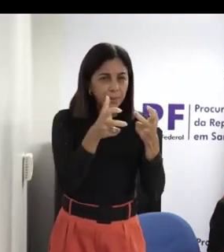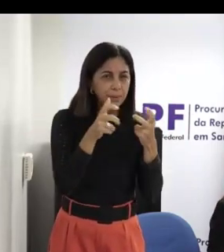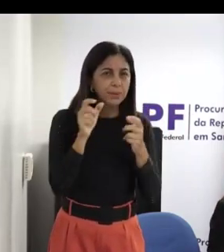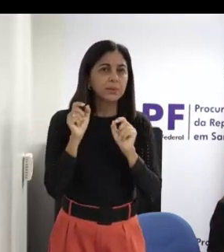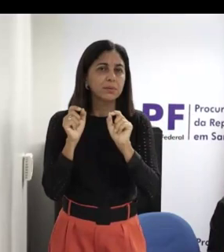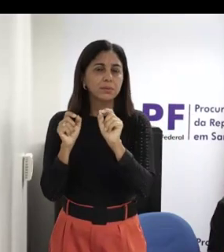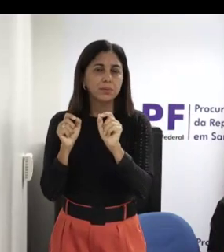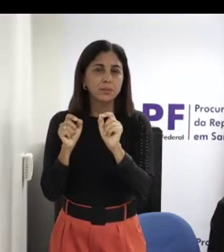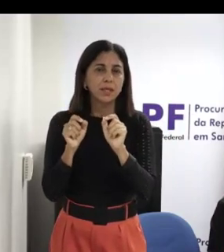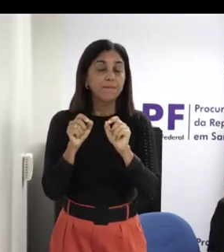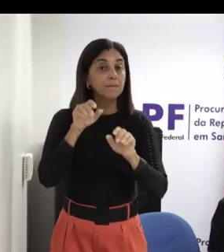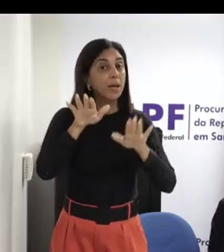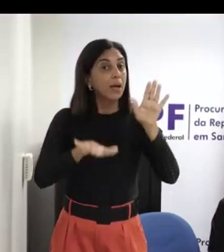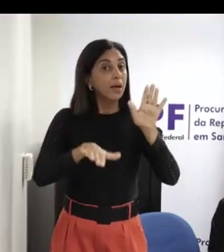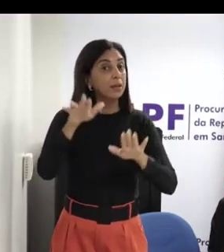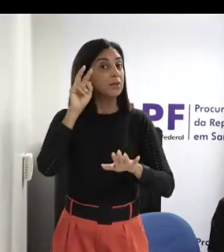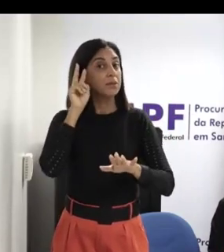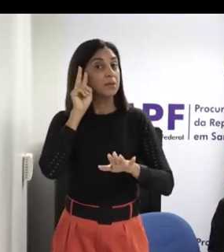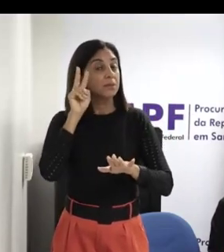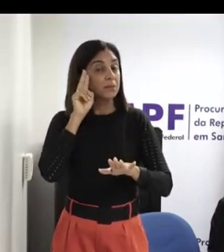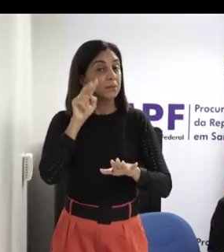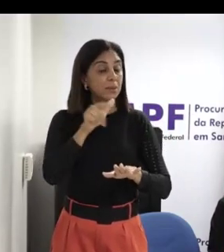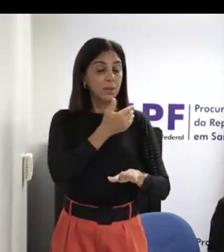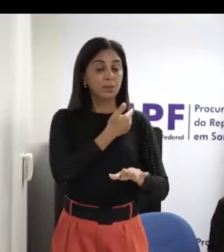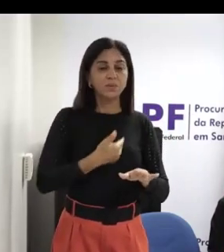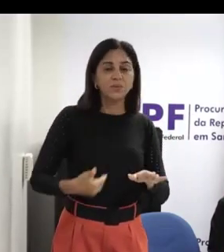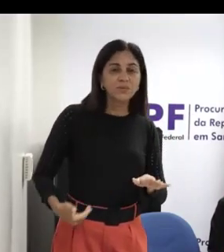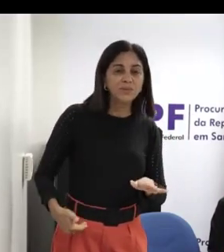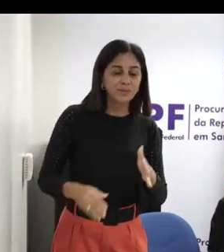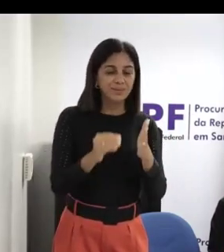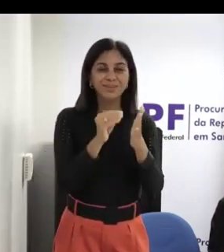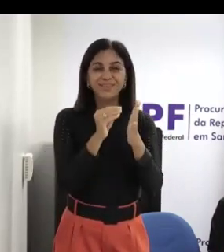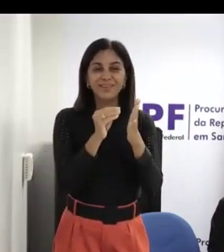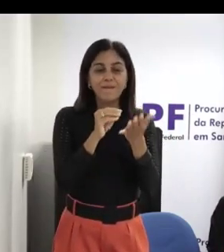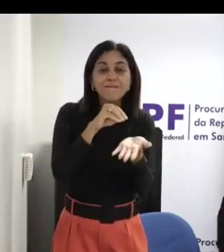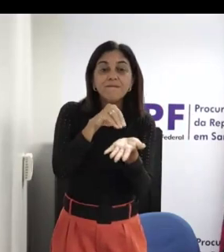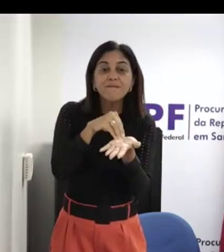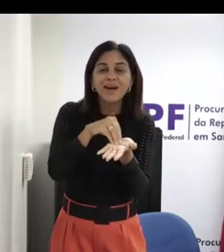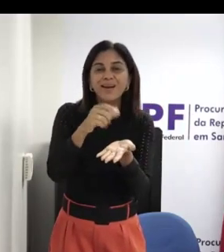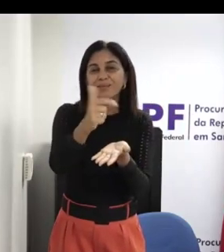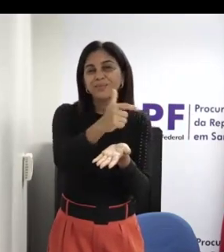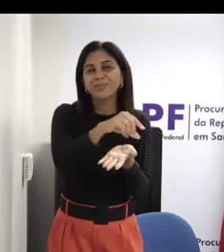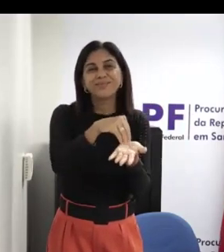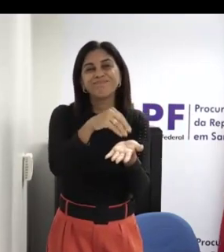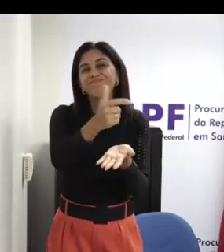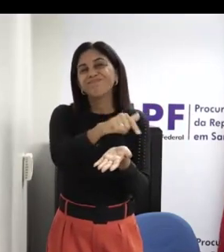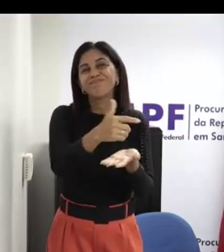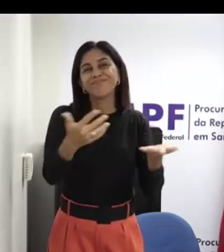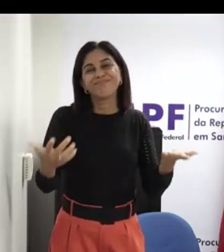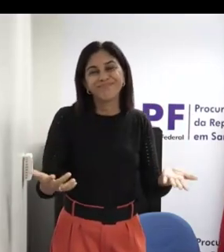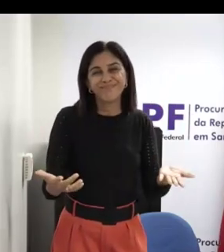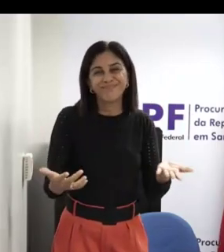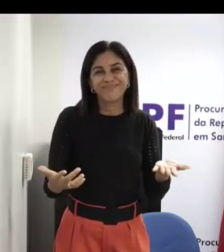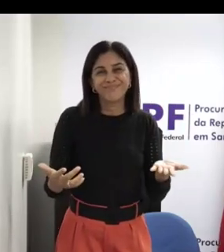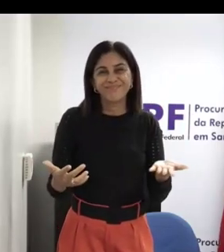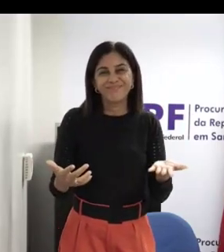Tem situações em que podem ter ocorrido falhas do estado na na questão da da da prova que a prova não tava muito dependente